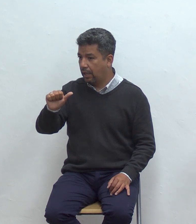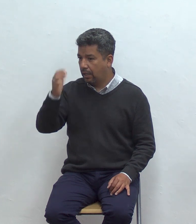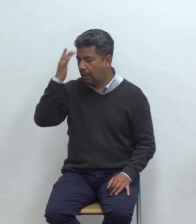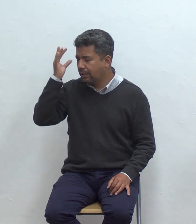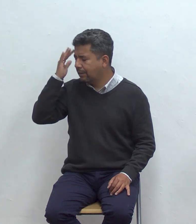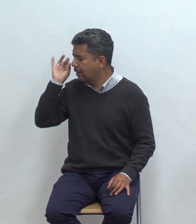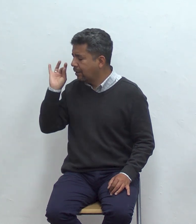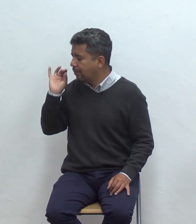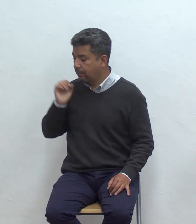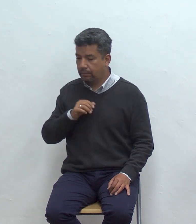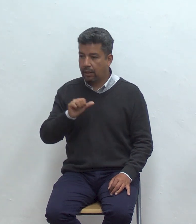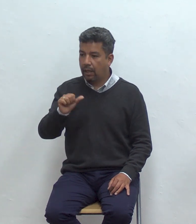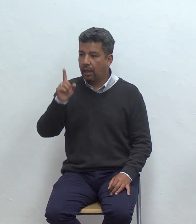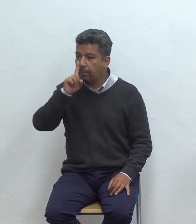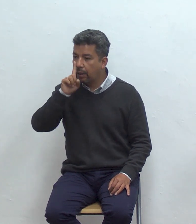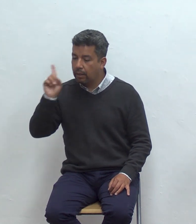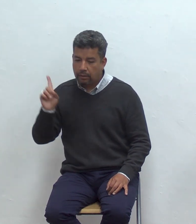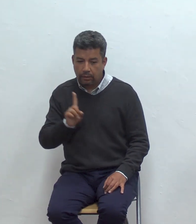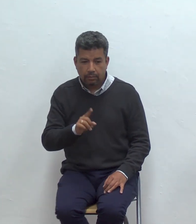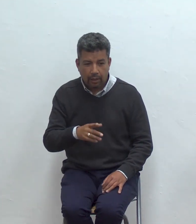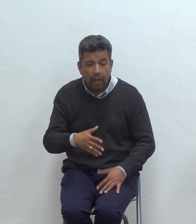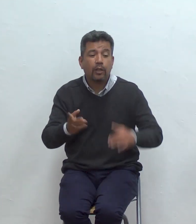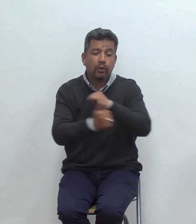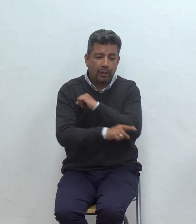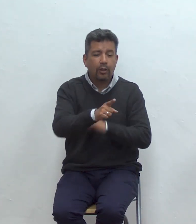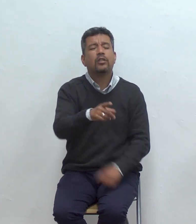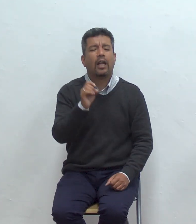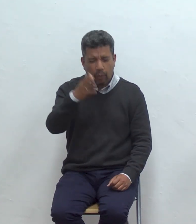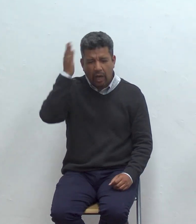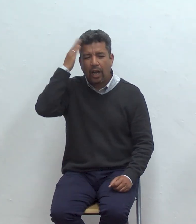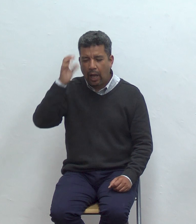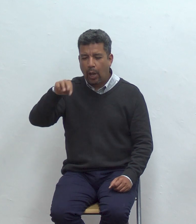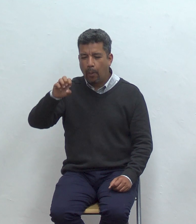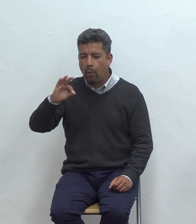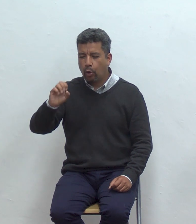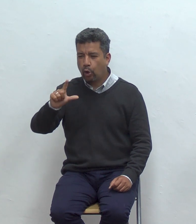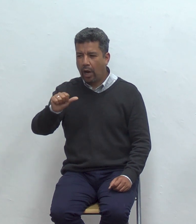Y entonces le dice la empleada, a su merced lo que le duele es la motola.